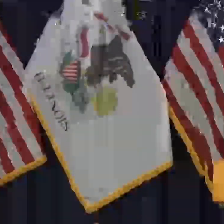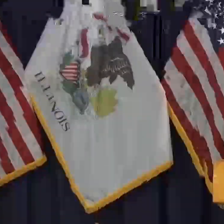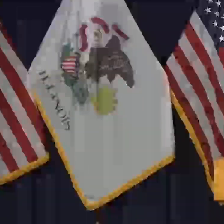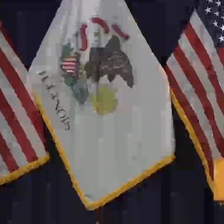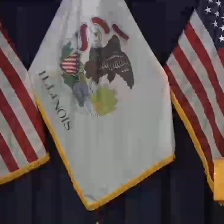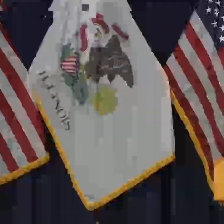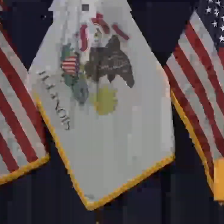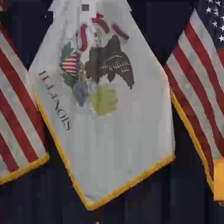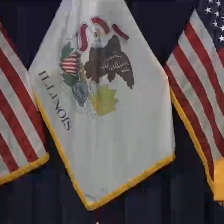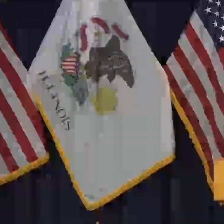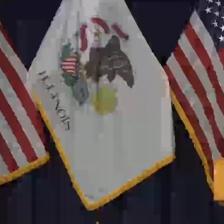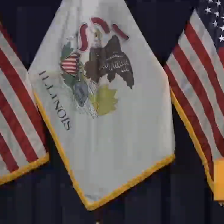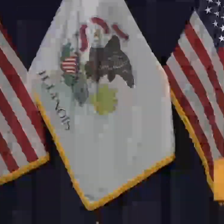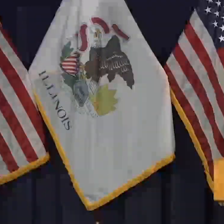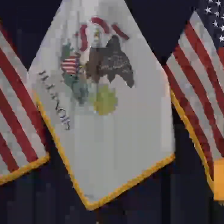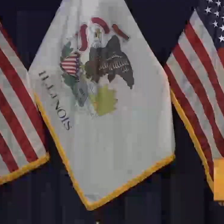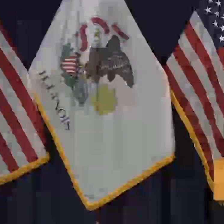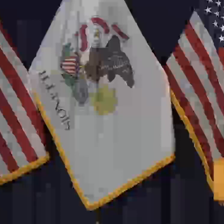312-500-3836.